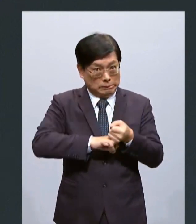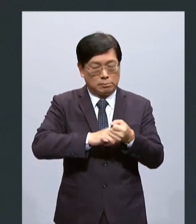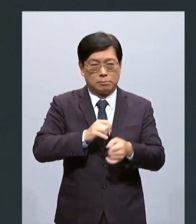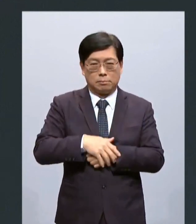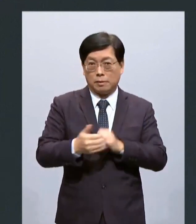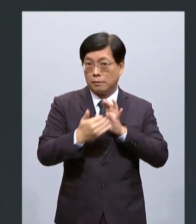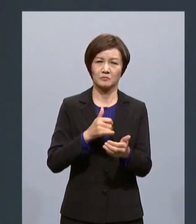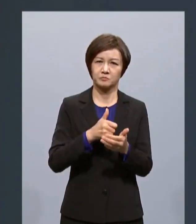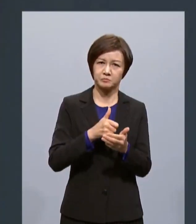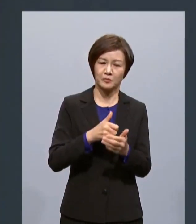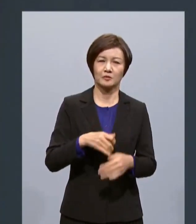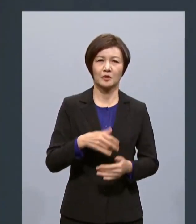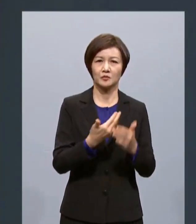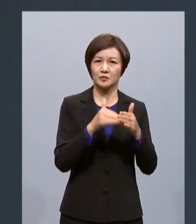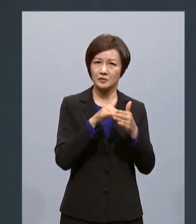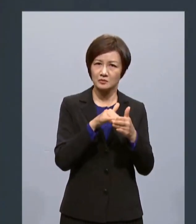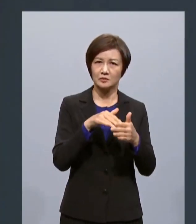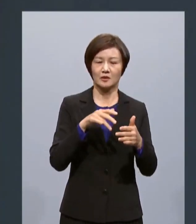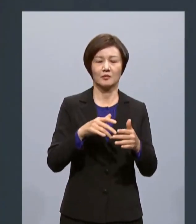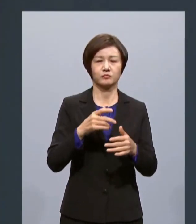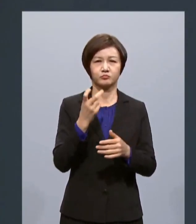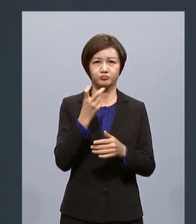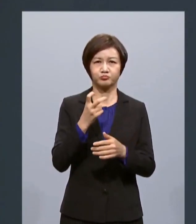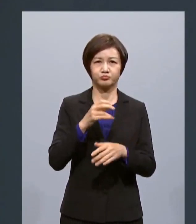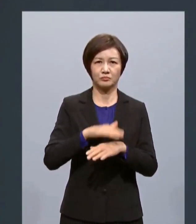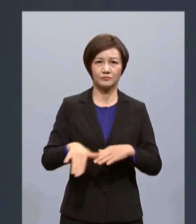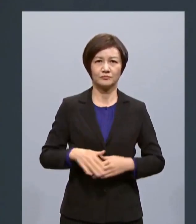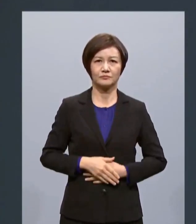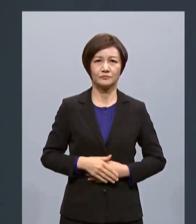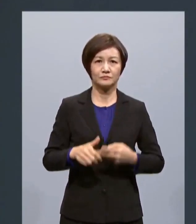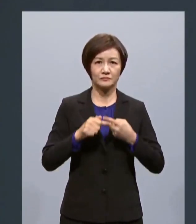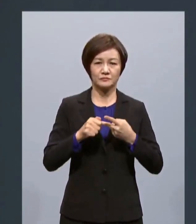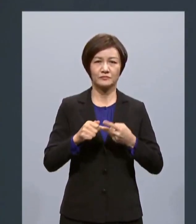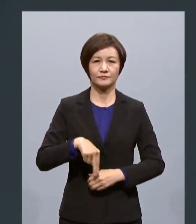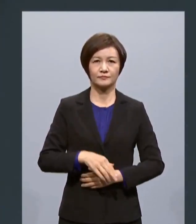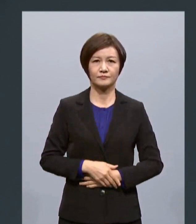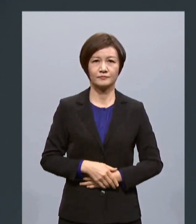唯一一场总统电视辩论会。至于副总统电视辩